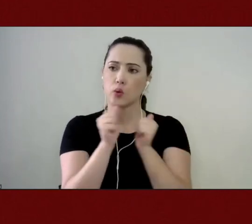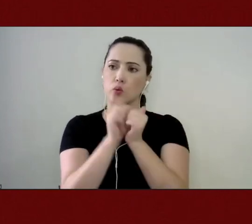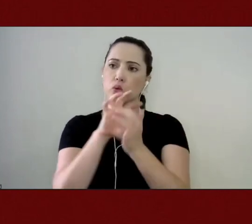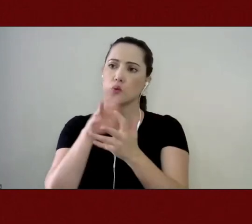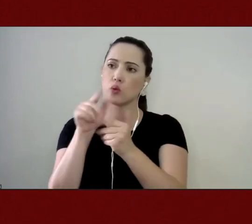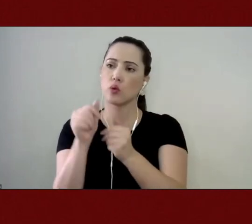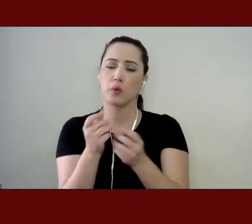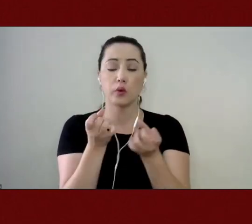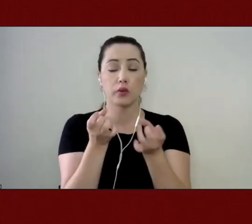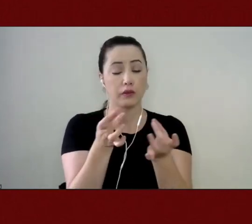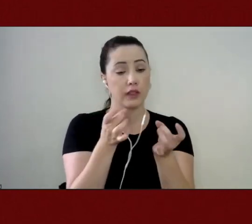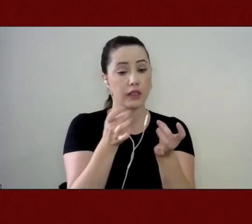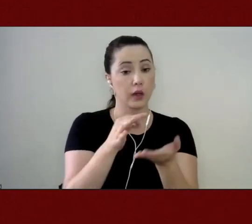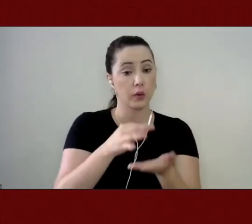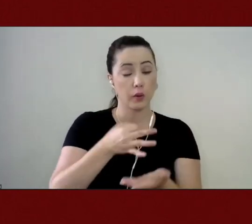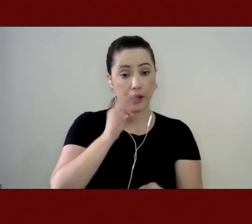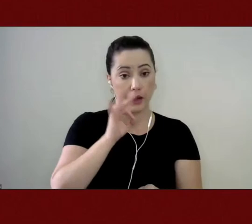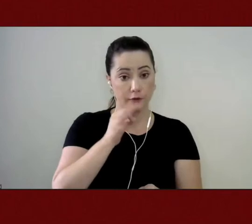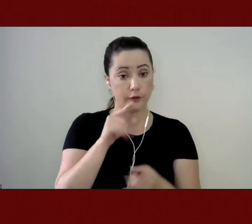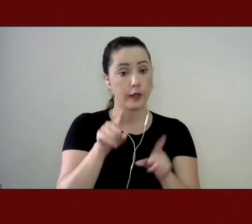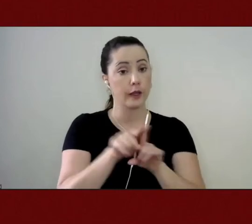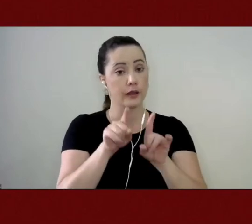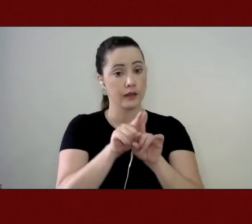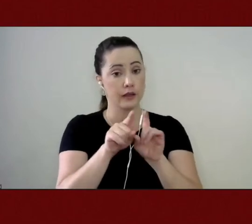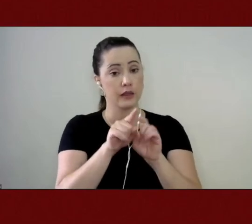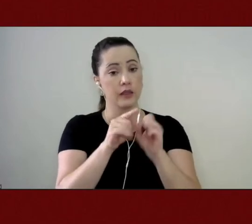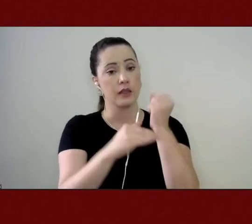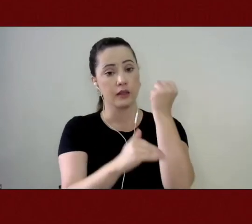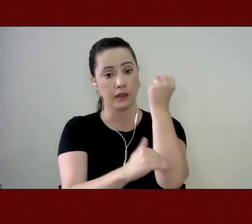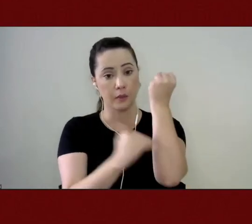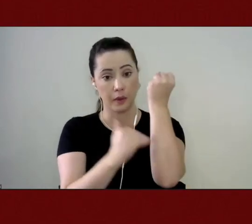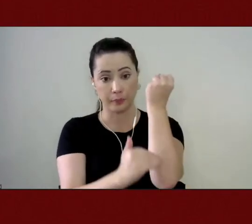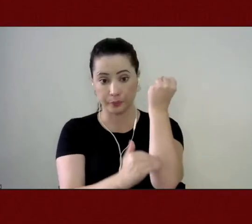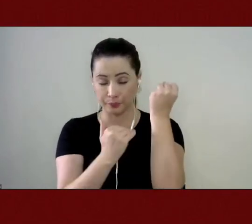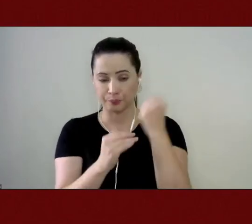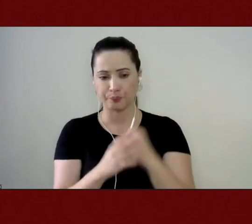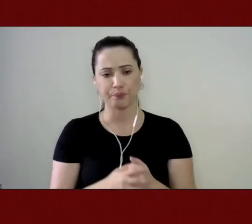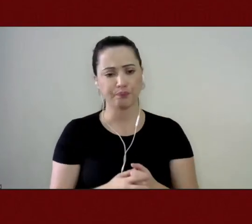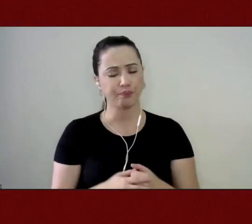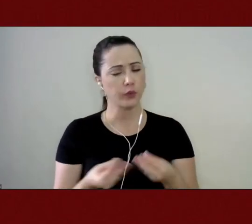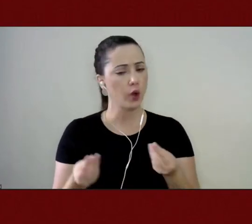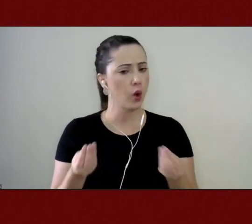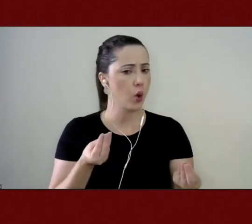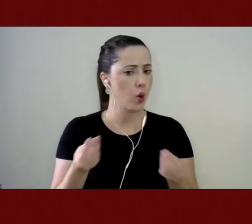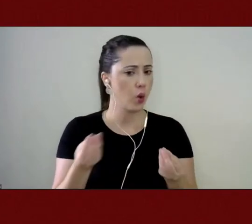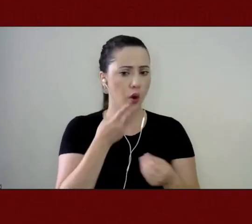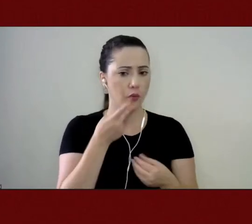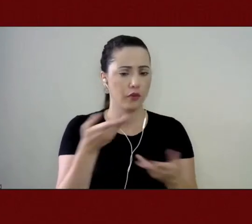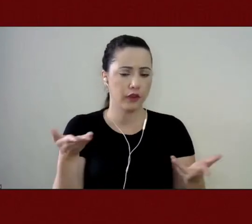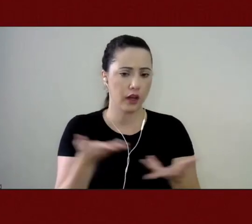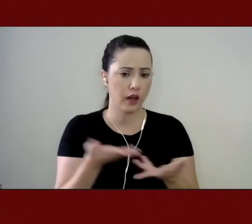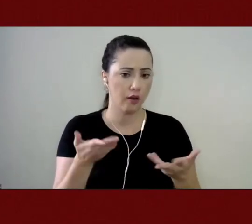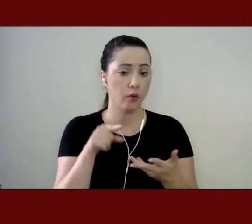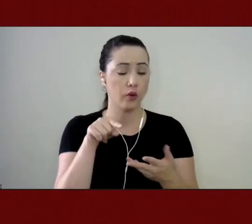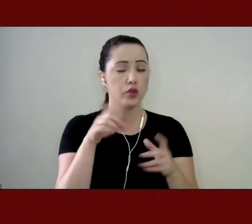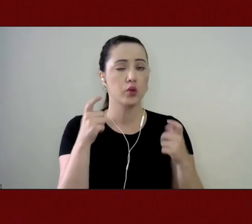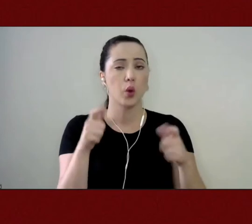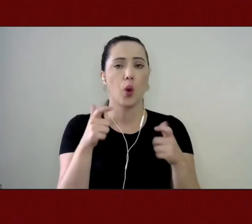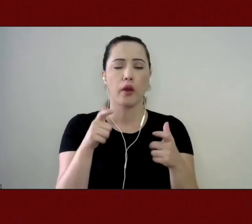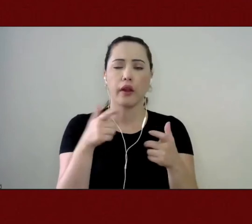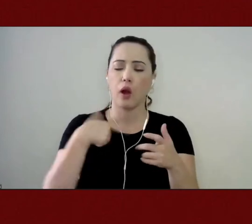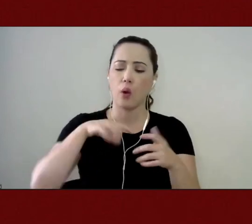assumir diante de uma burguesia multiforme, marcada por divisões internas, que está em fase de transformação? Como